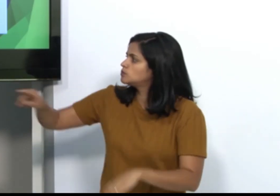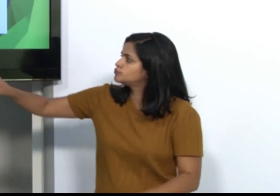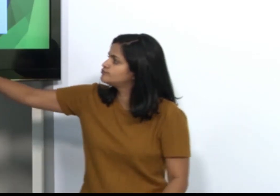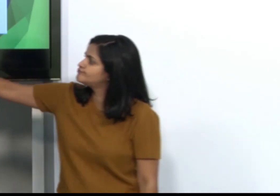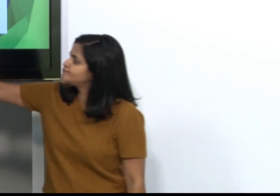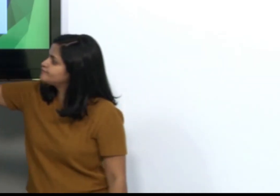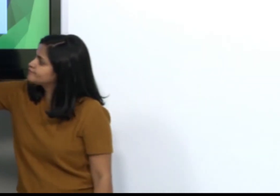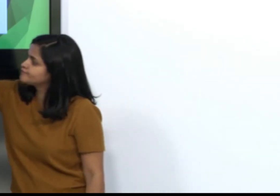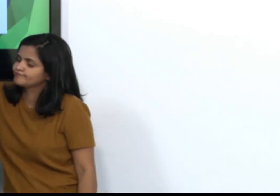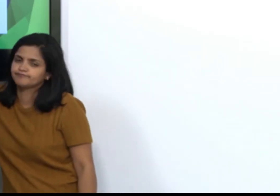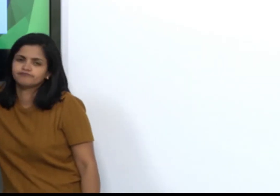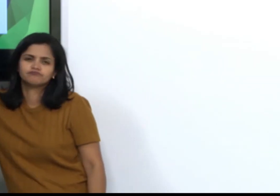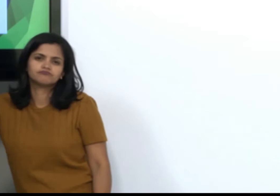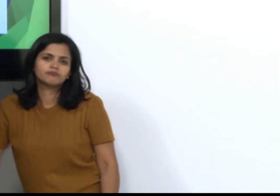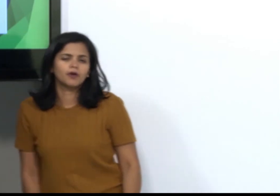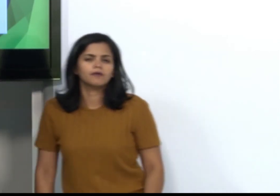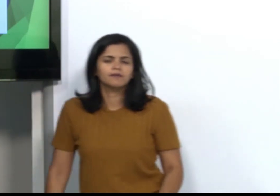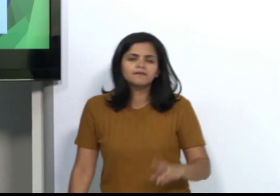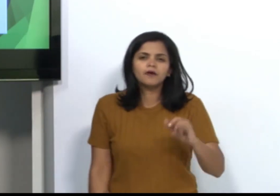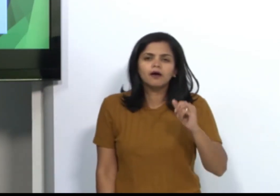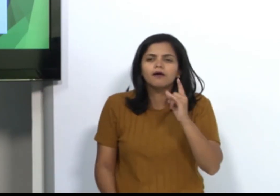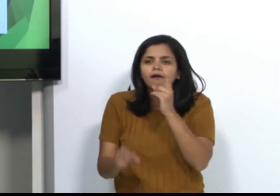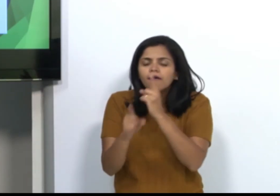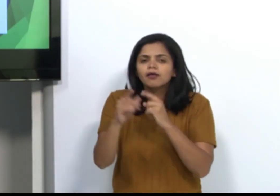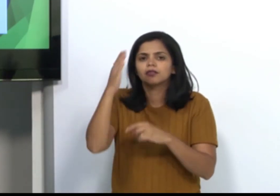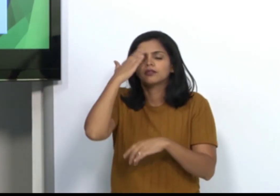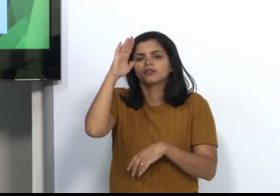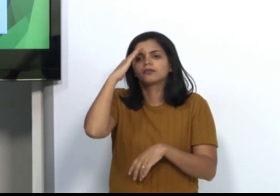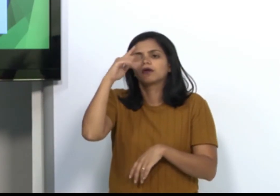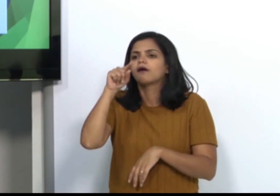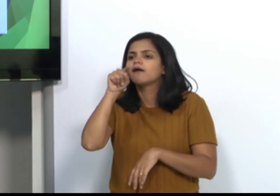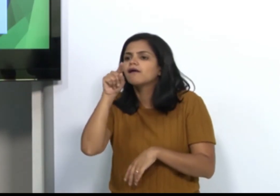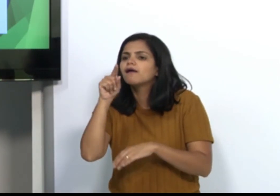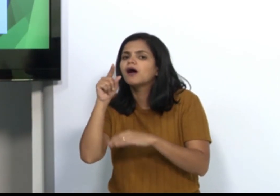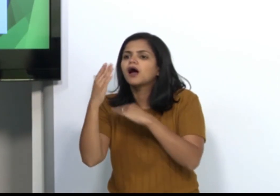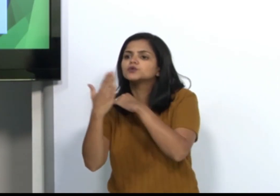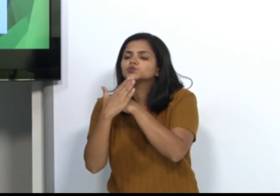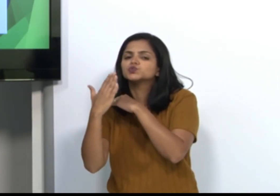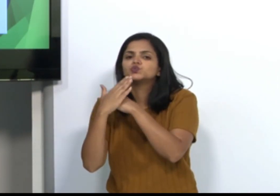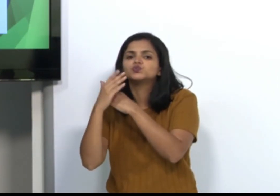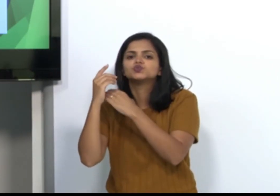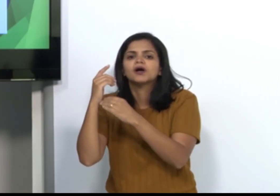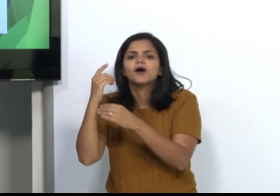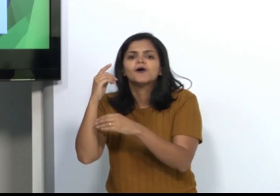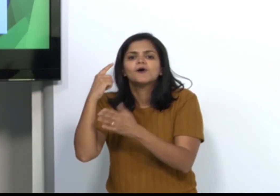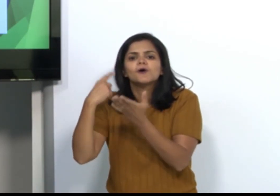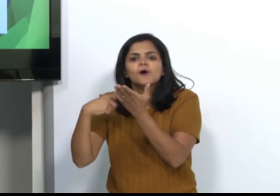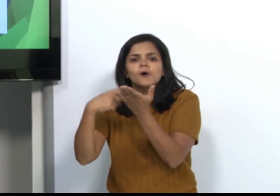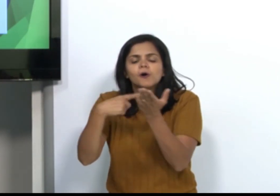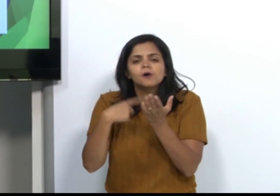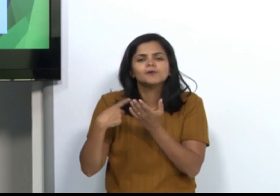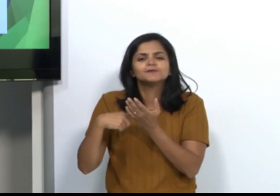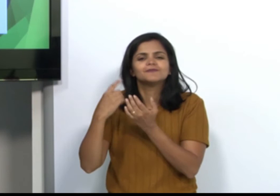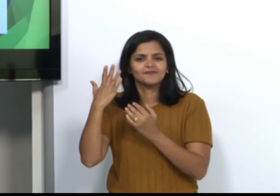Então você vai acessar esse site e lá você verá, vai encontrar, lá ele